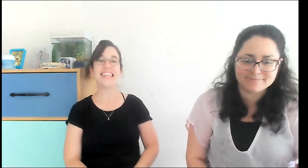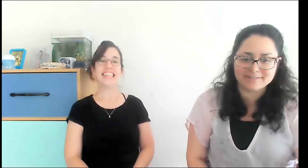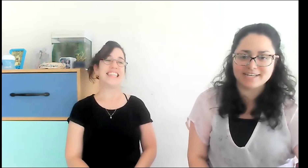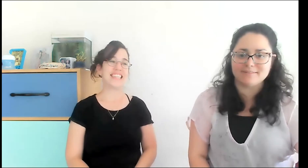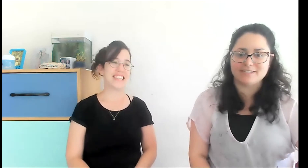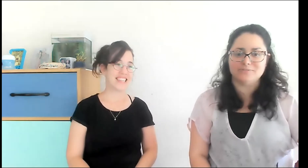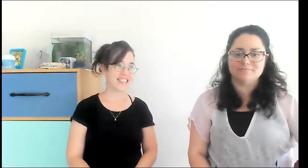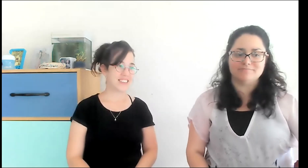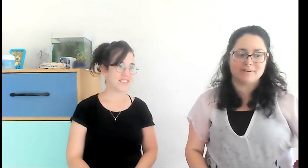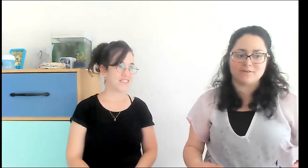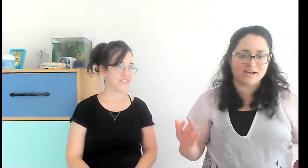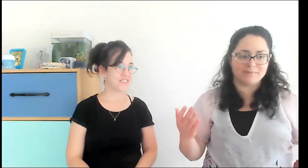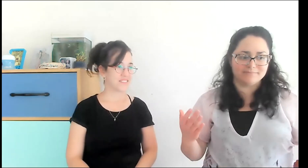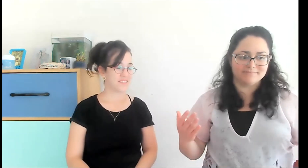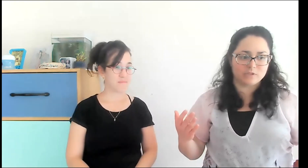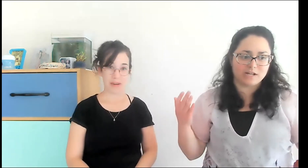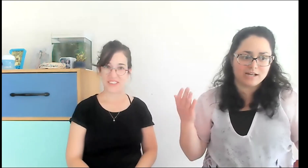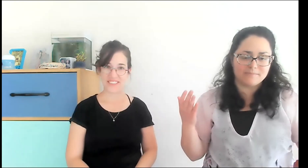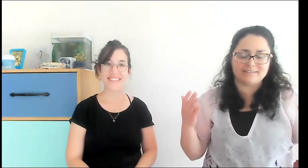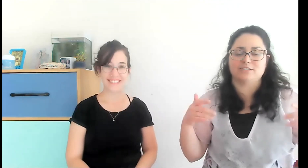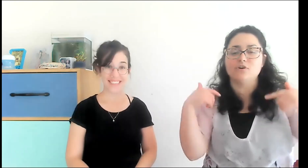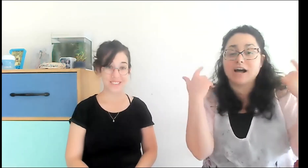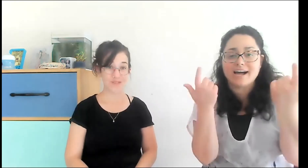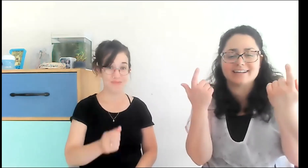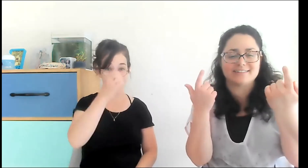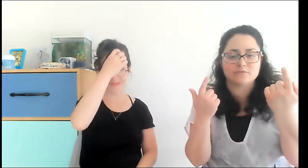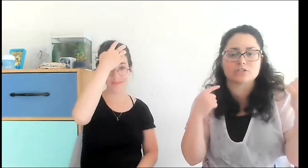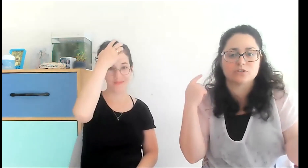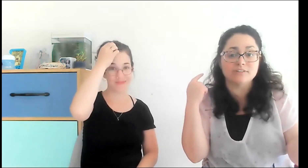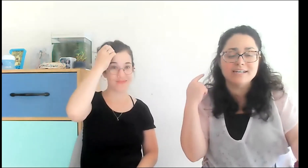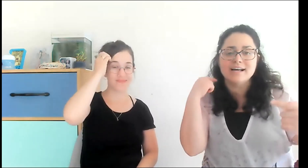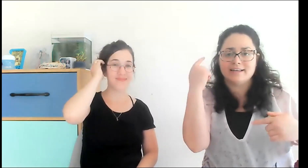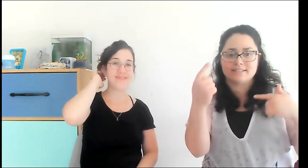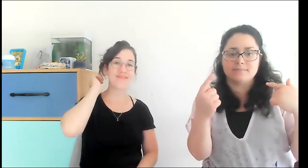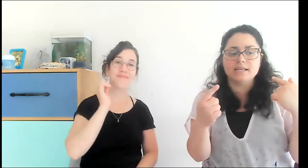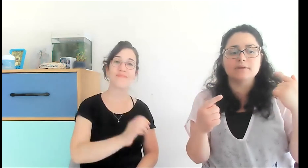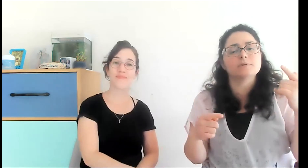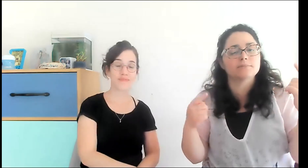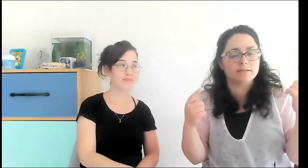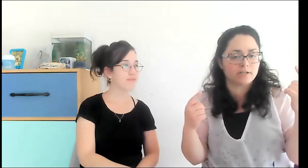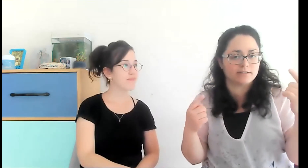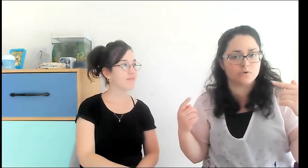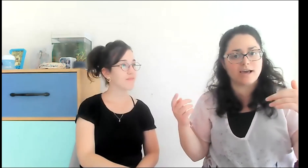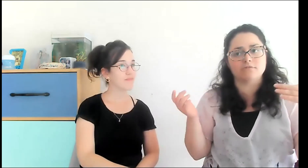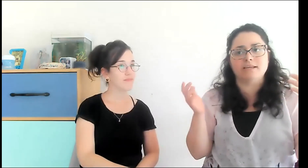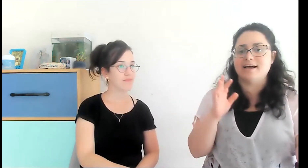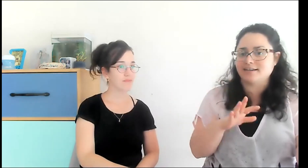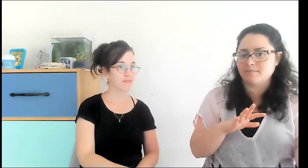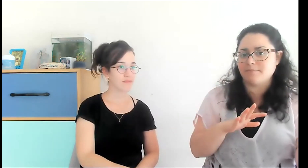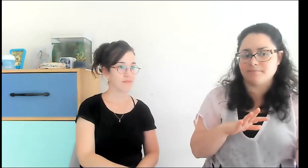מדהים שלמדנו, כל כך הרבה. כל כך הרבה. תחשבו אחר כך, תנסו לחשוב על הסימנים. יש פה סימנים שחזרו, היה לנו אילן כמה